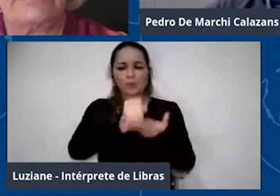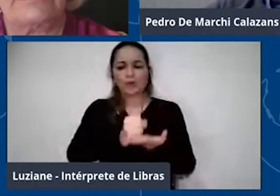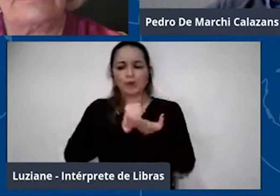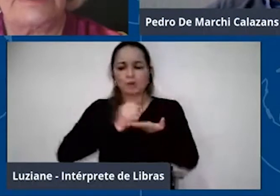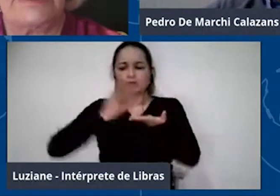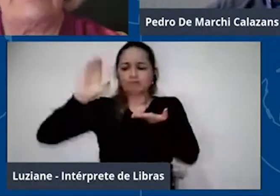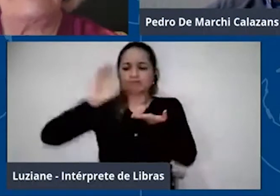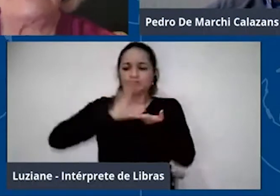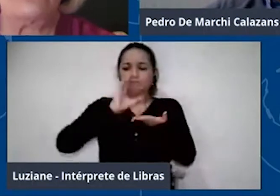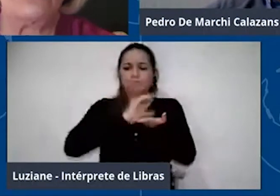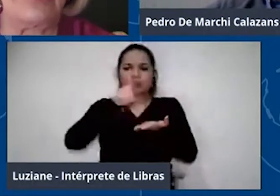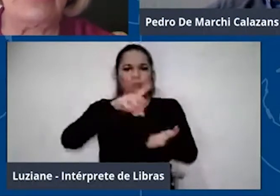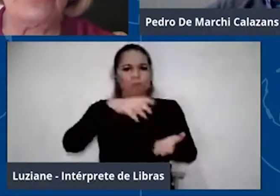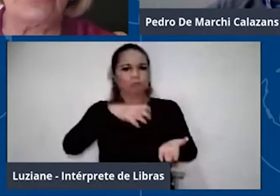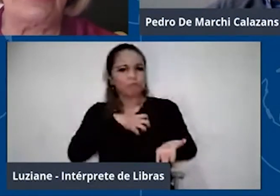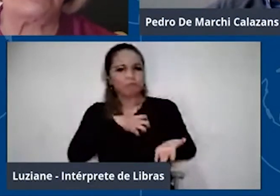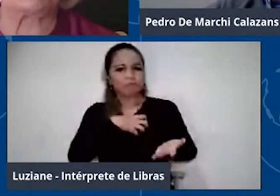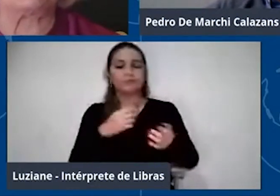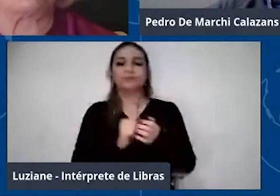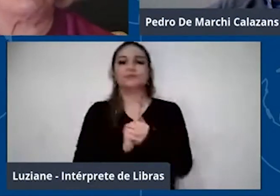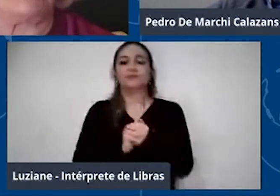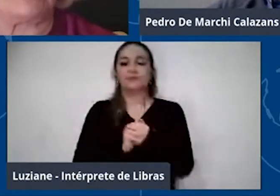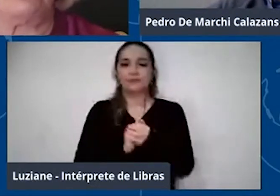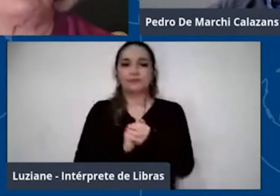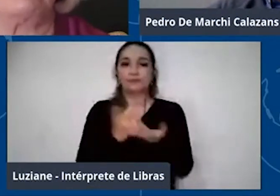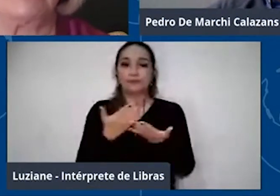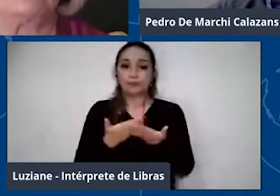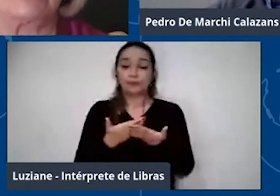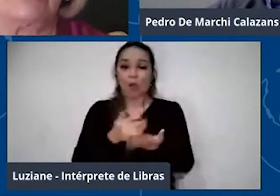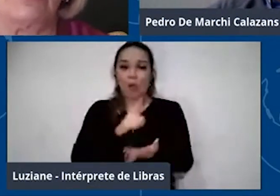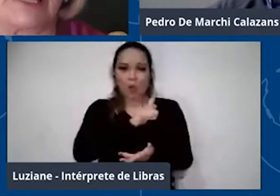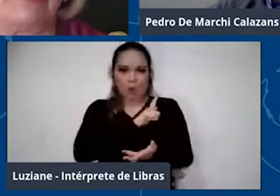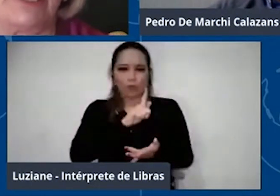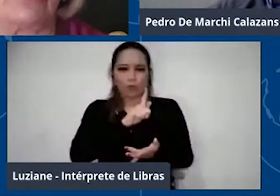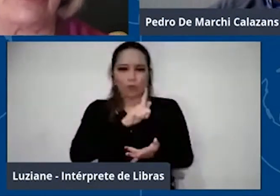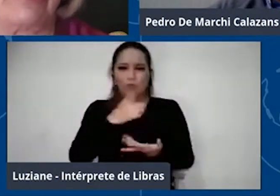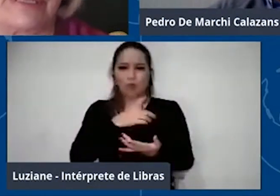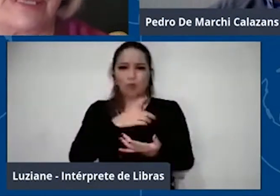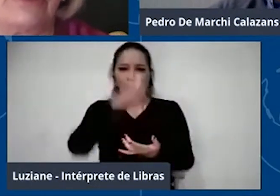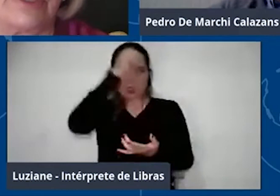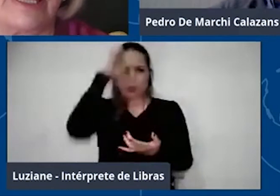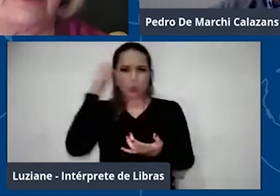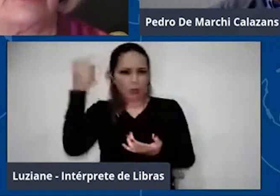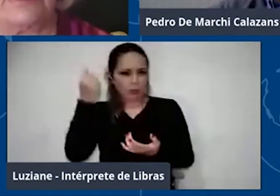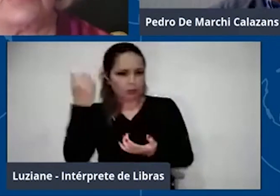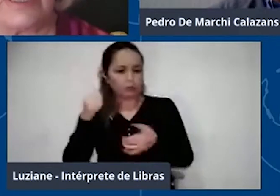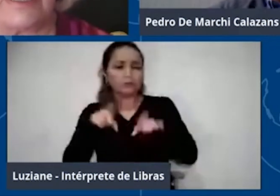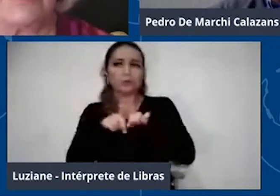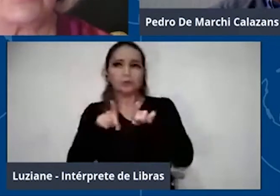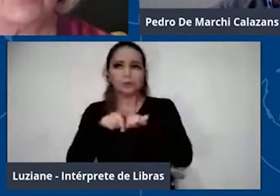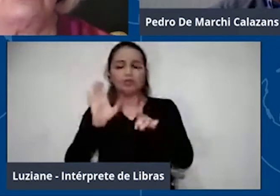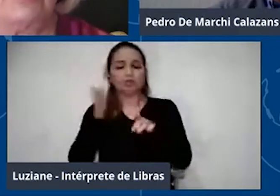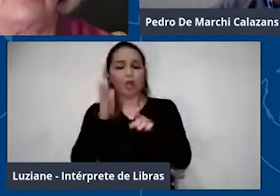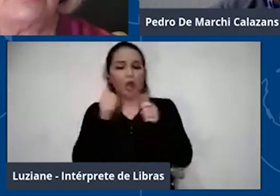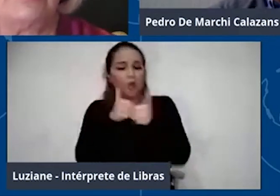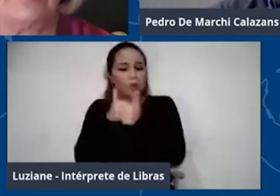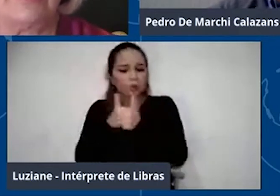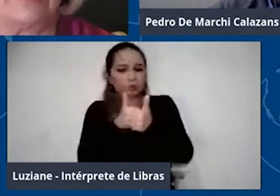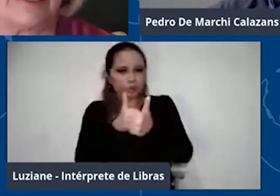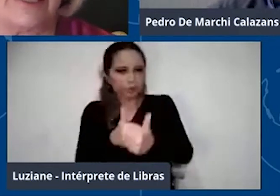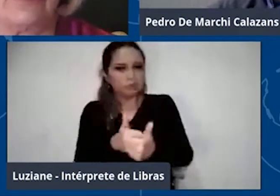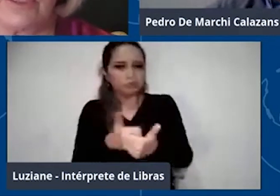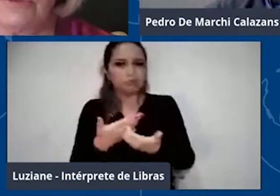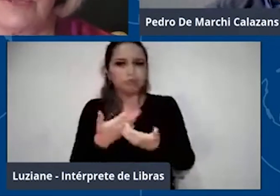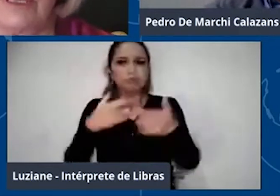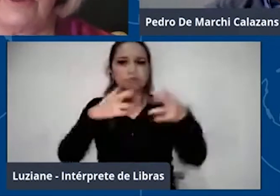nesse sentido? Não, o governo do estado acompanha o movimento que o parlamento está fazendo, né, e a região.